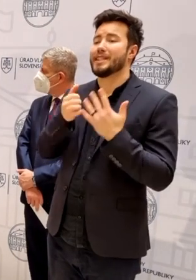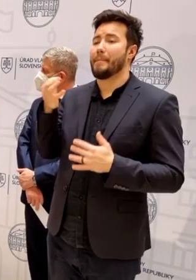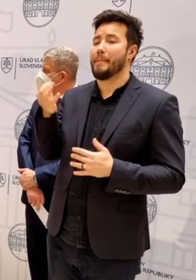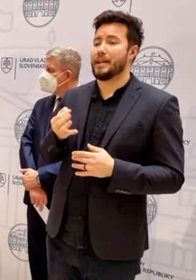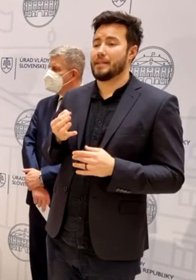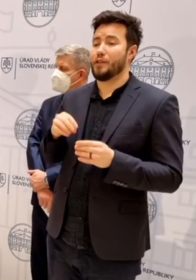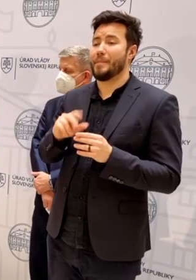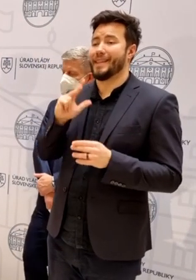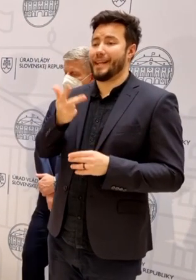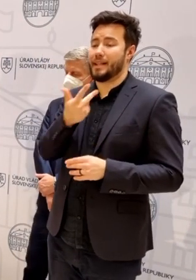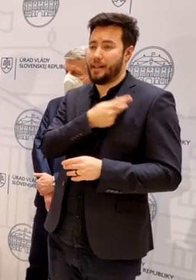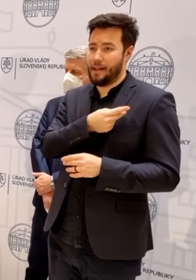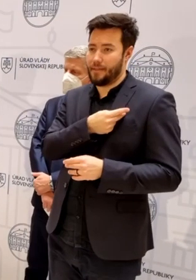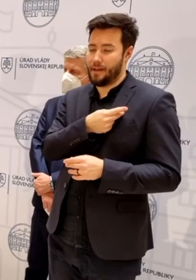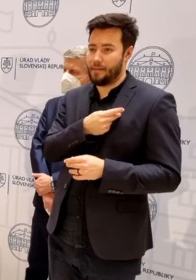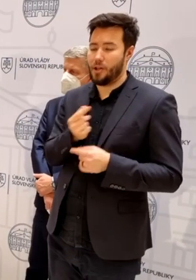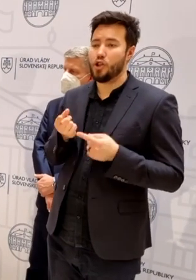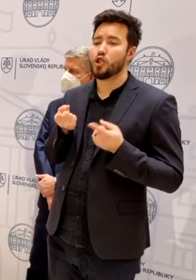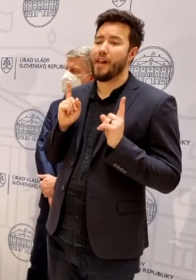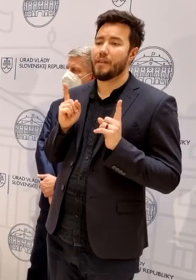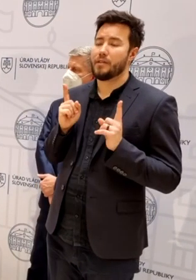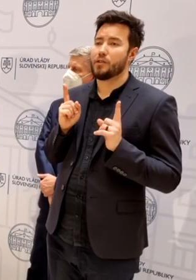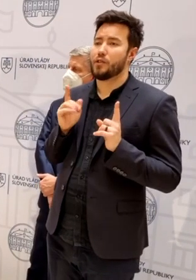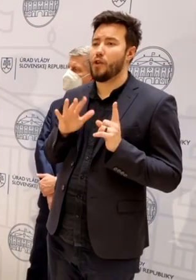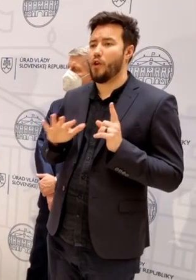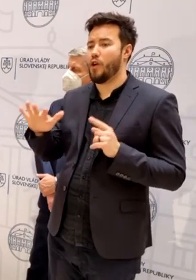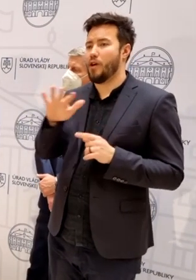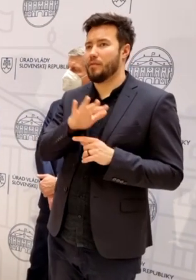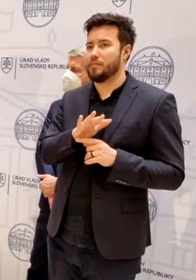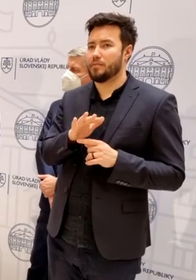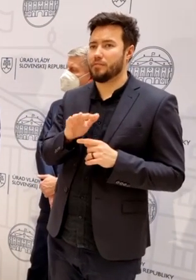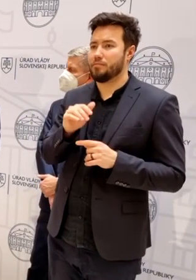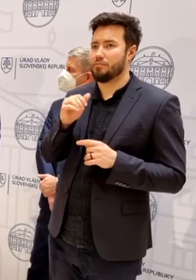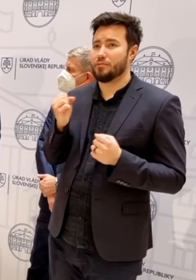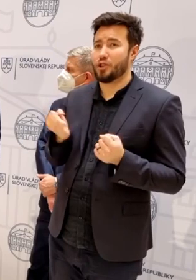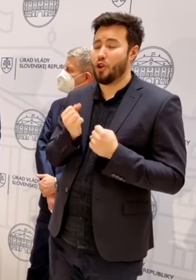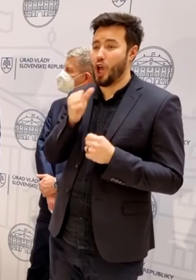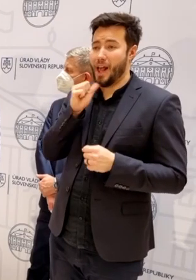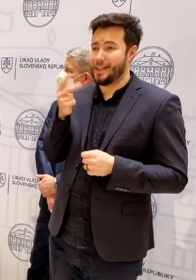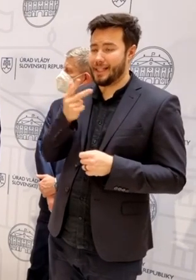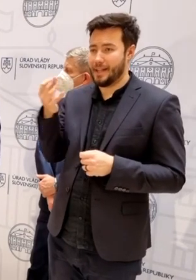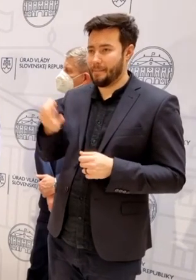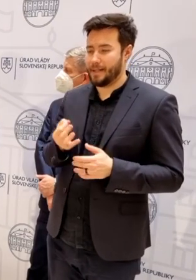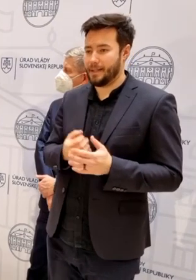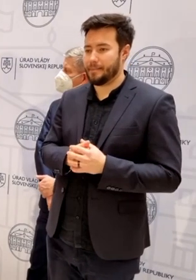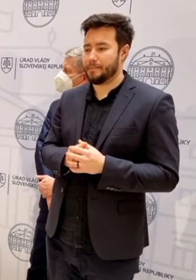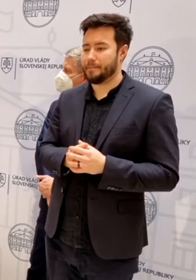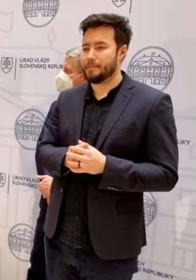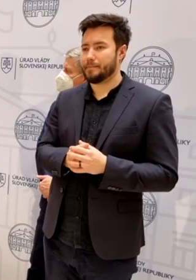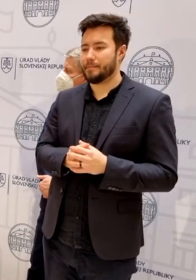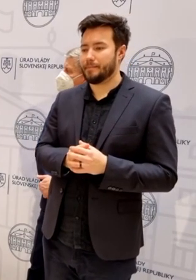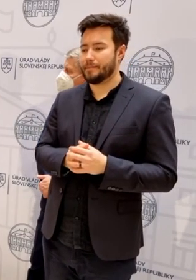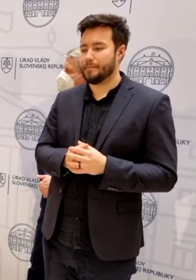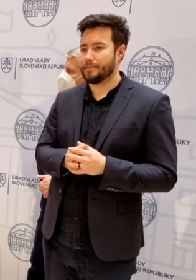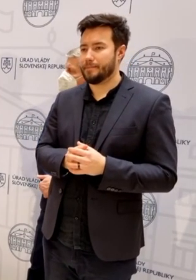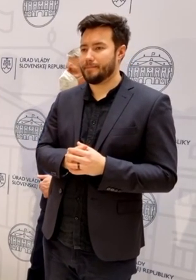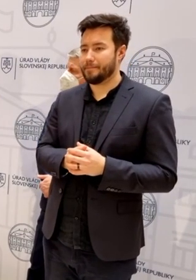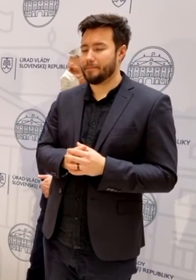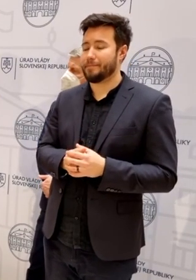dávkami, ktorá na Slovensku nedosahuje takmer ani 30%. A zároveň sú to krajiny,